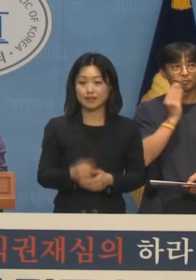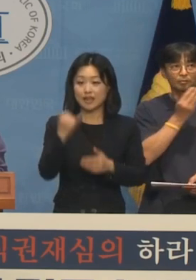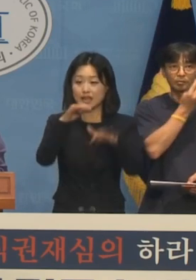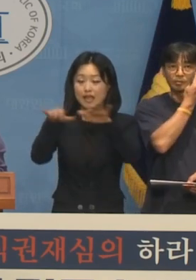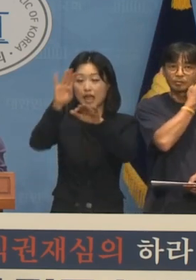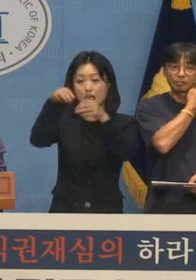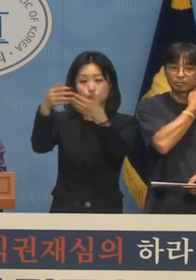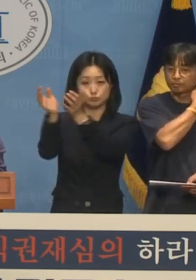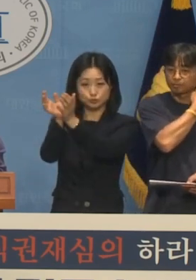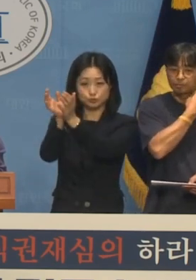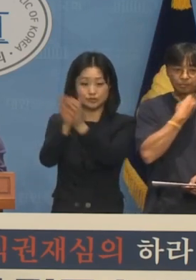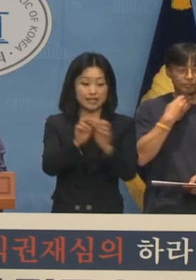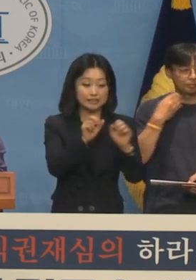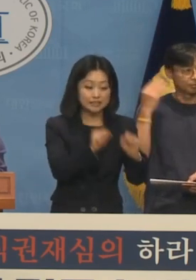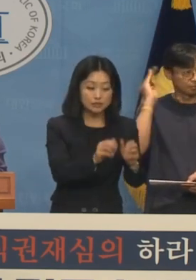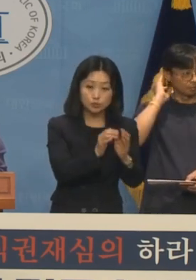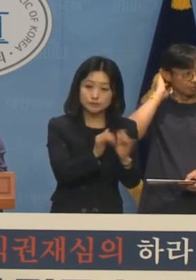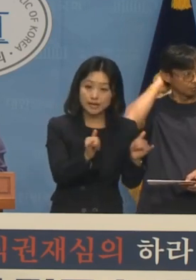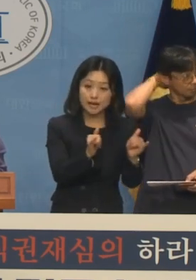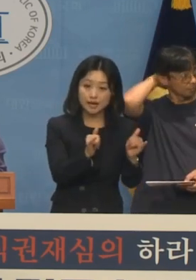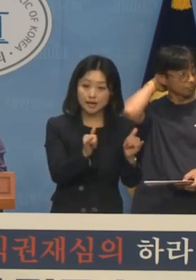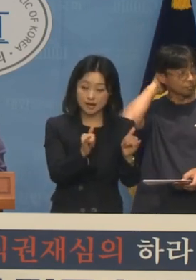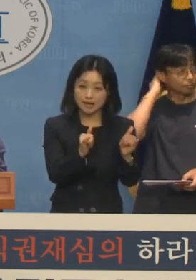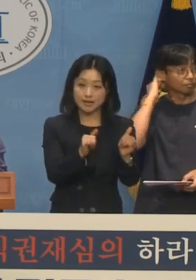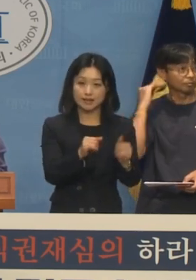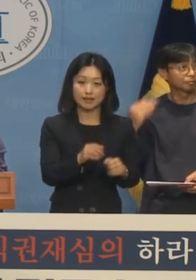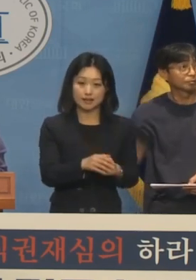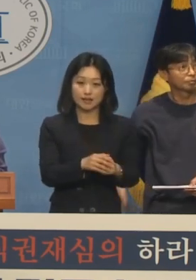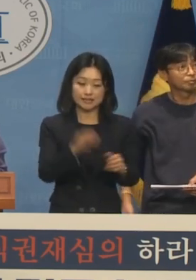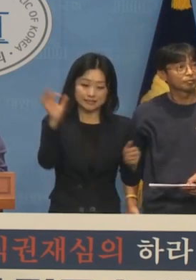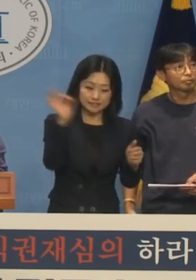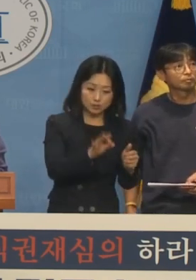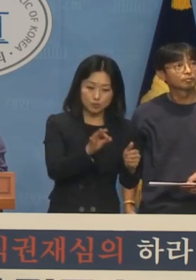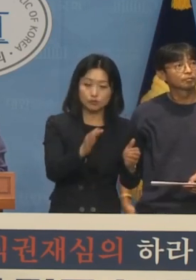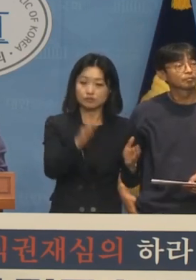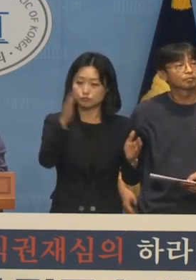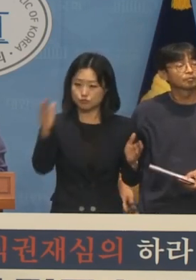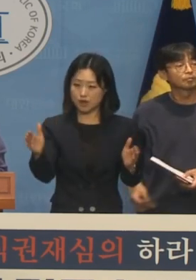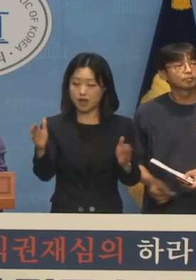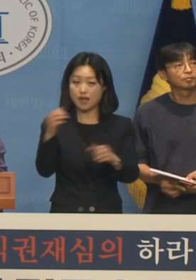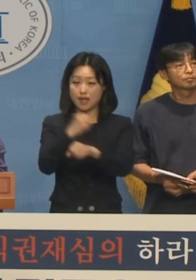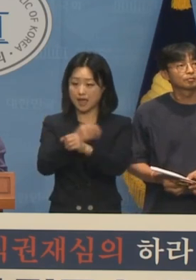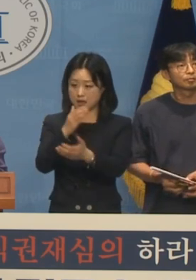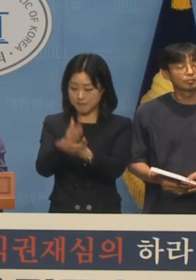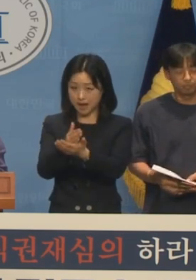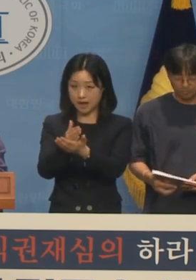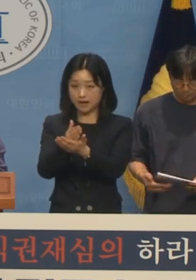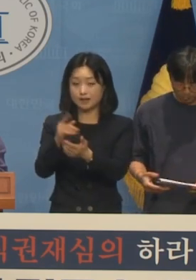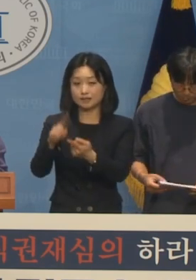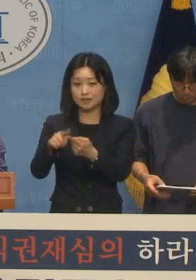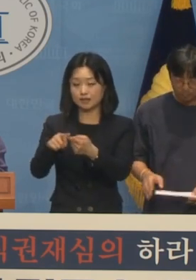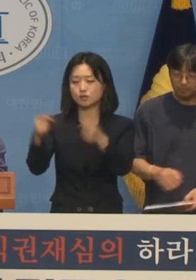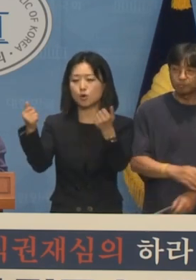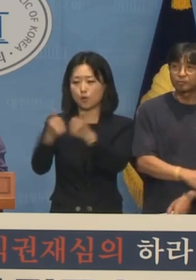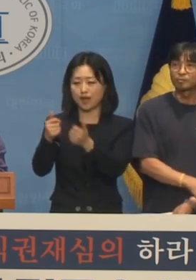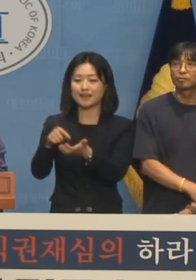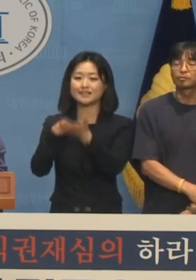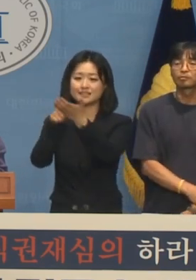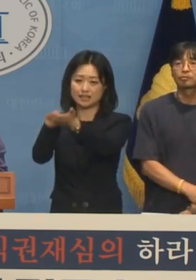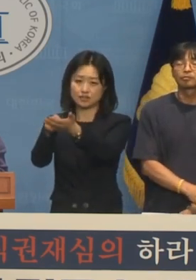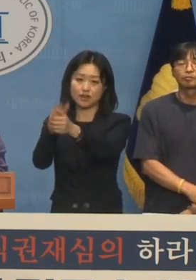해양수산부는 생존자들에 대한 직권 재심의를 조속히 배보상심의위원회 안건으로 상정을